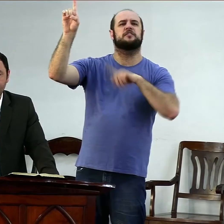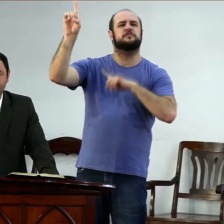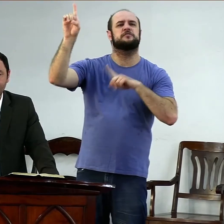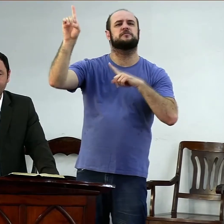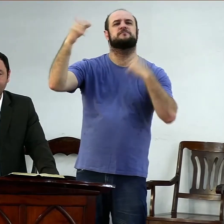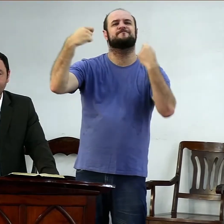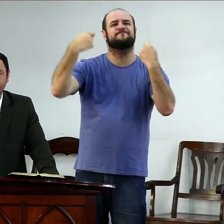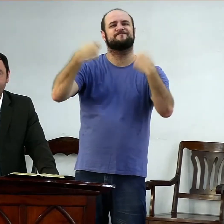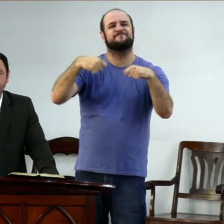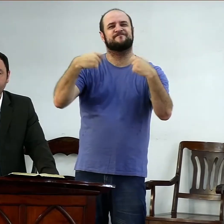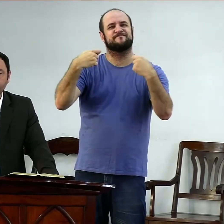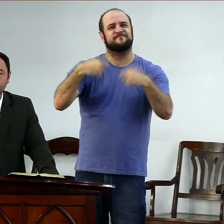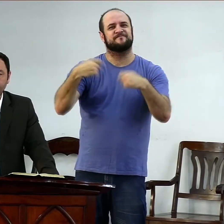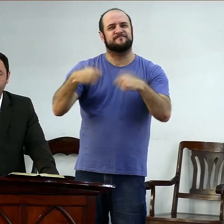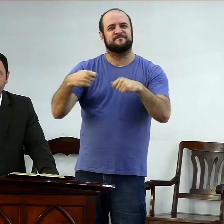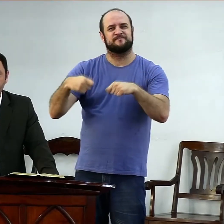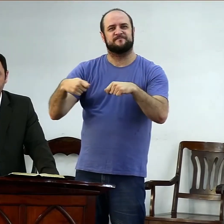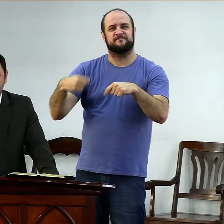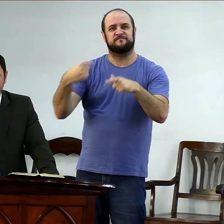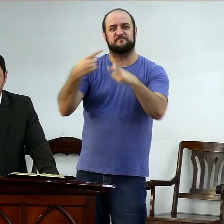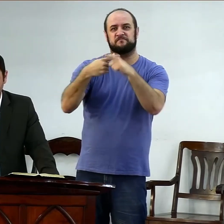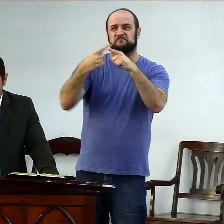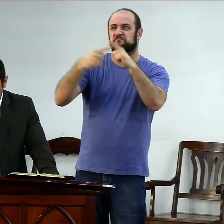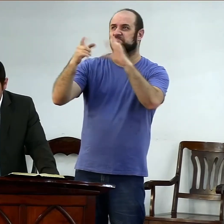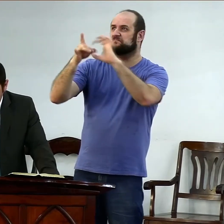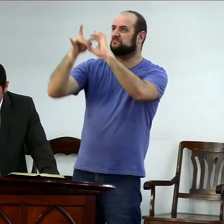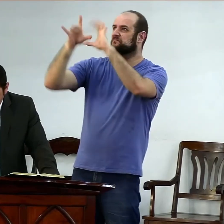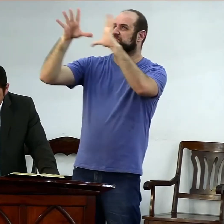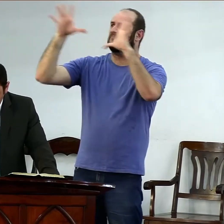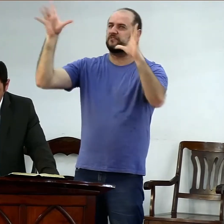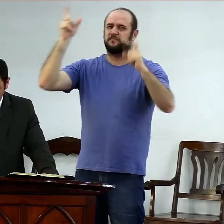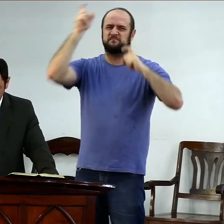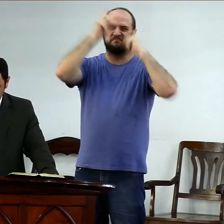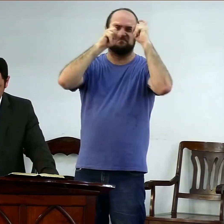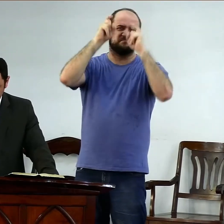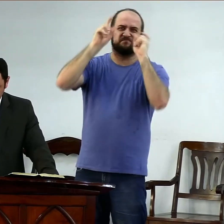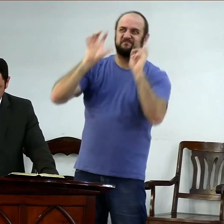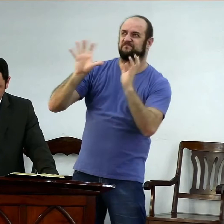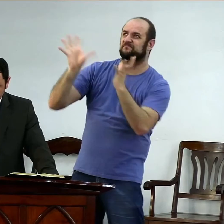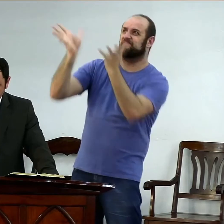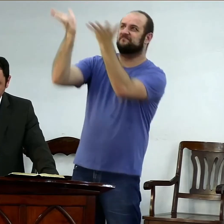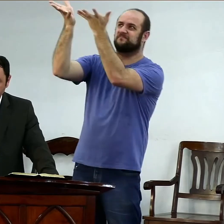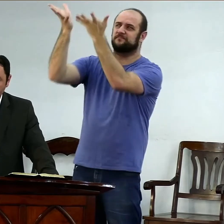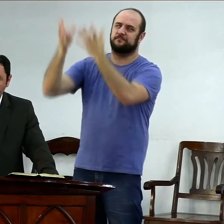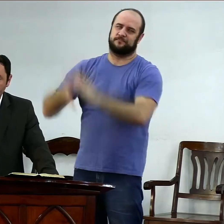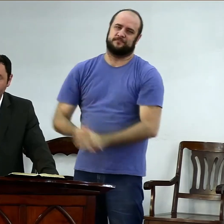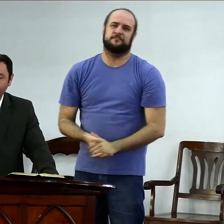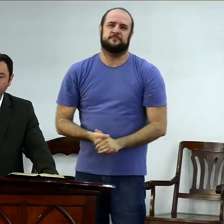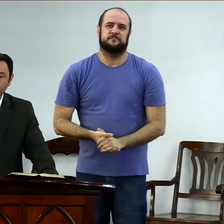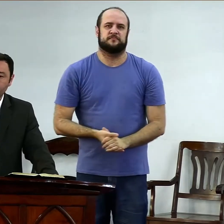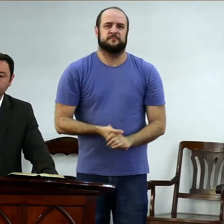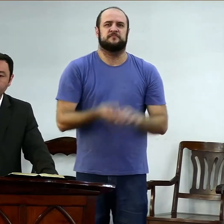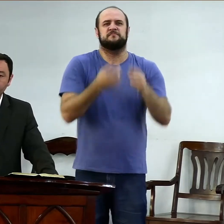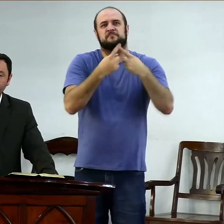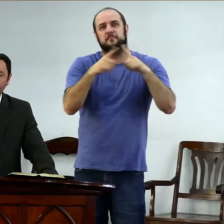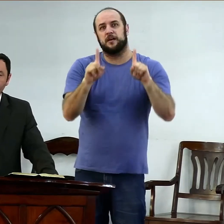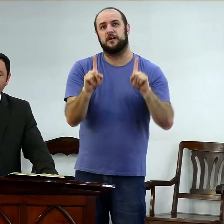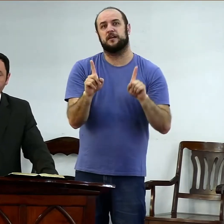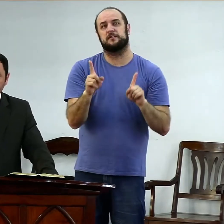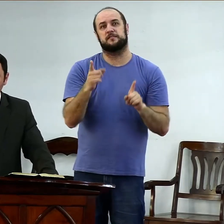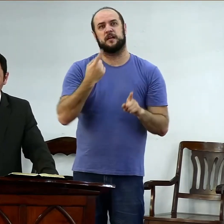devemos deixar de nos preocupar com isso. Mas o fato de nós